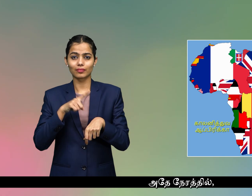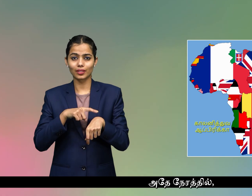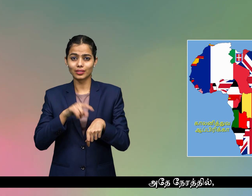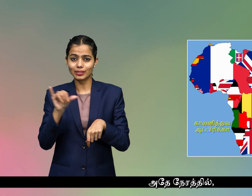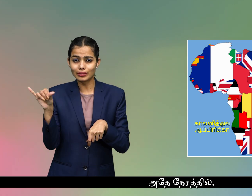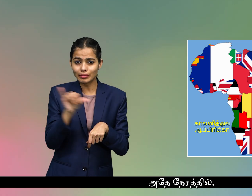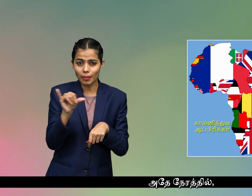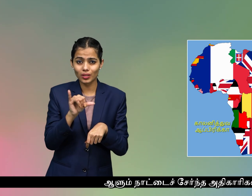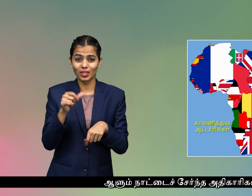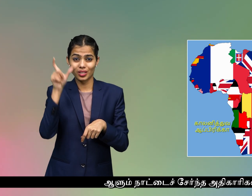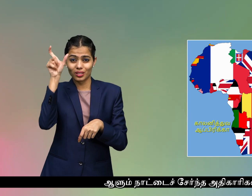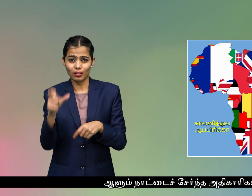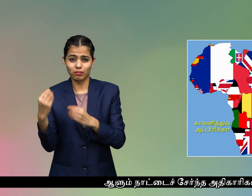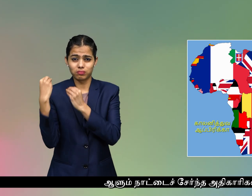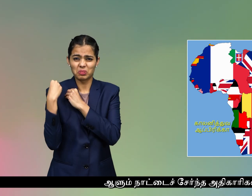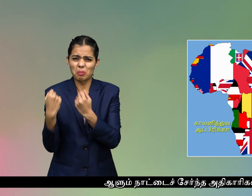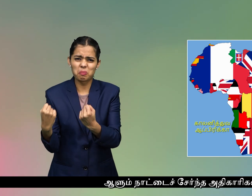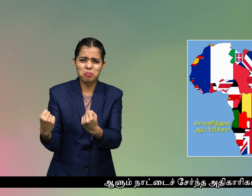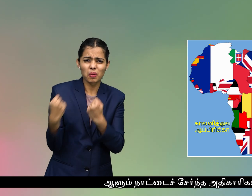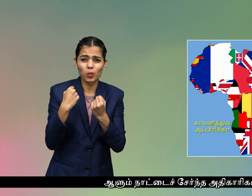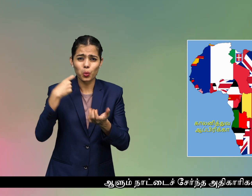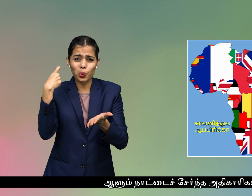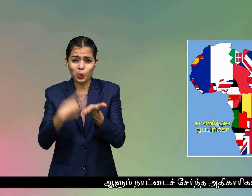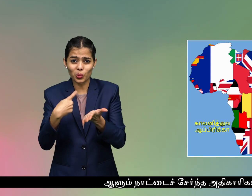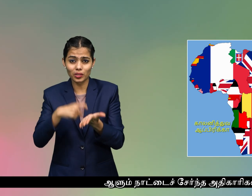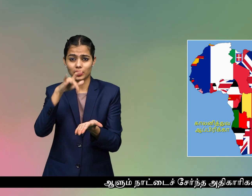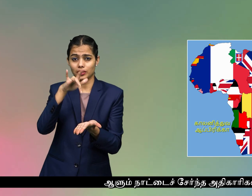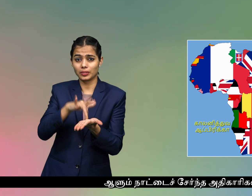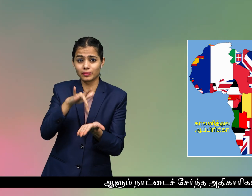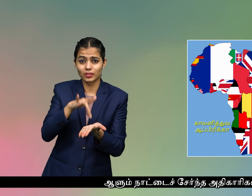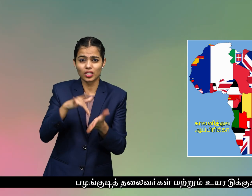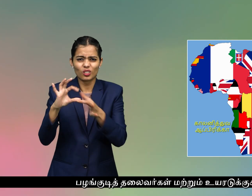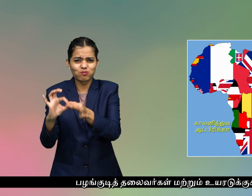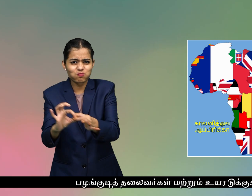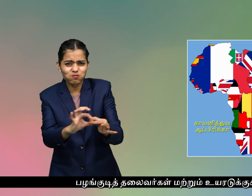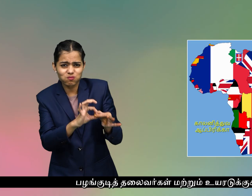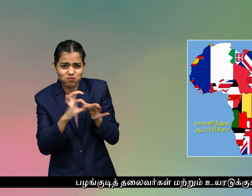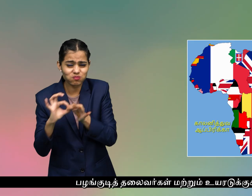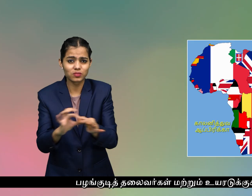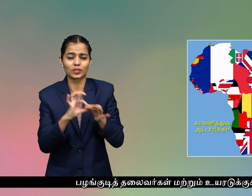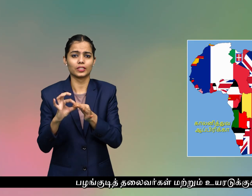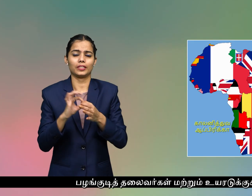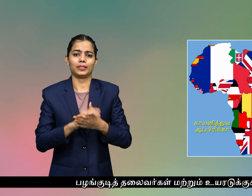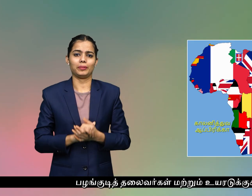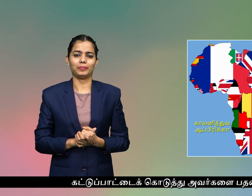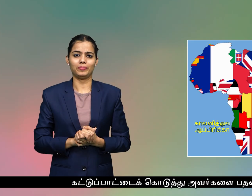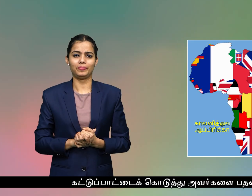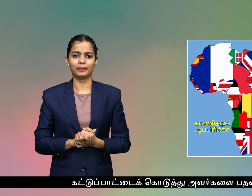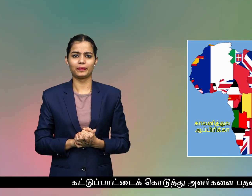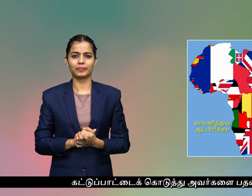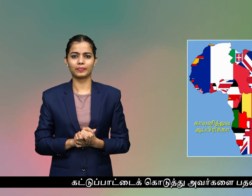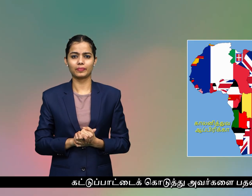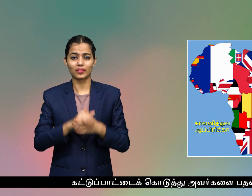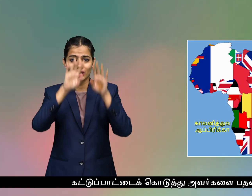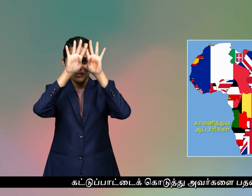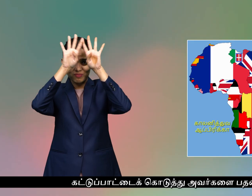அதே நேரத்தில் ஆளும் நாட்டை சேர்ந்த உயர் அதிகாரிகள் பழங்குடியின தலைவர்களுக்கு